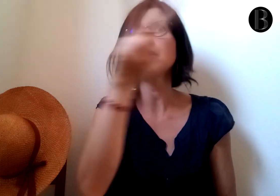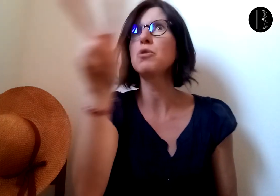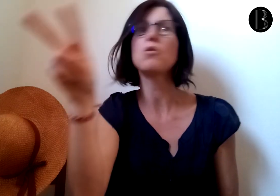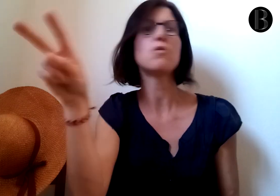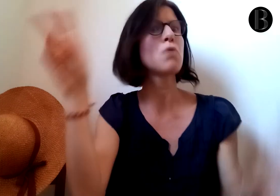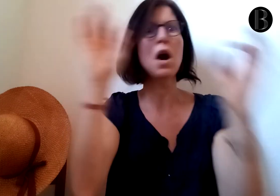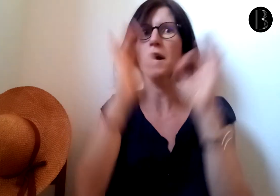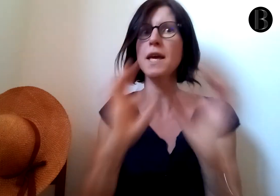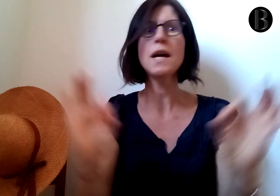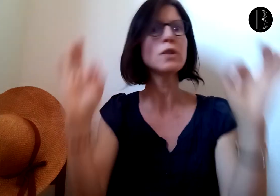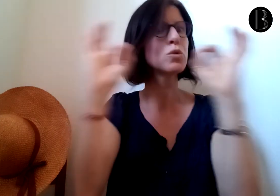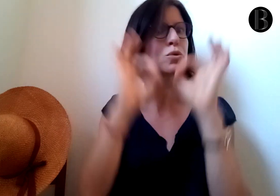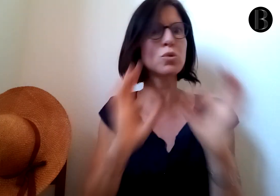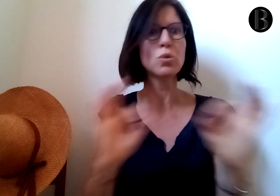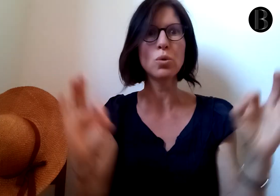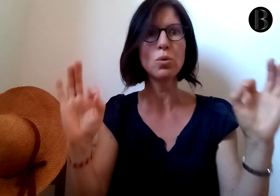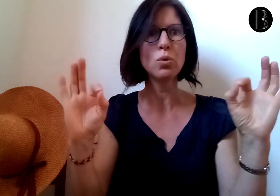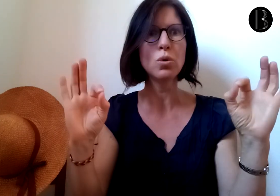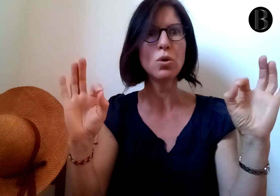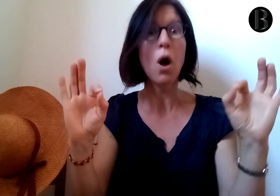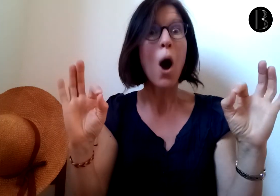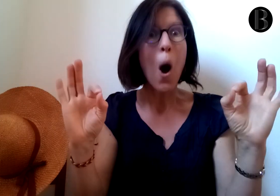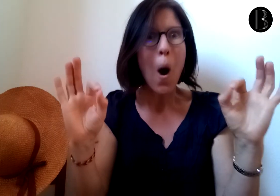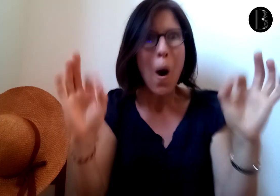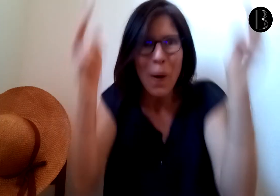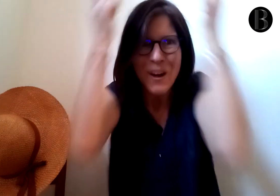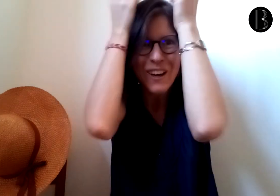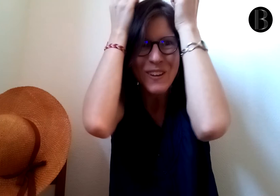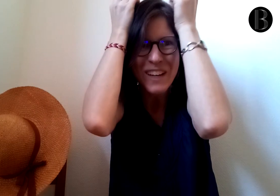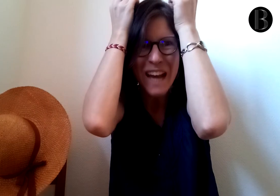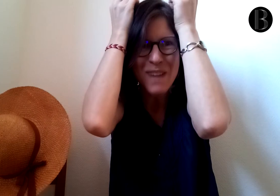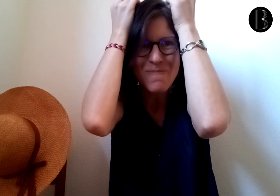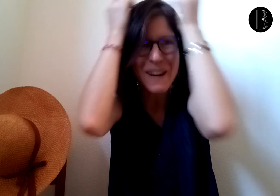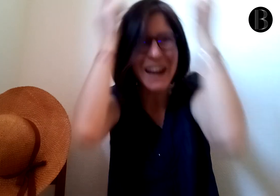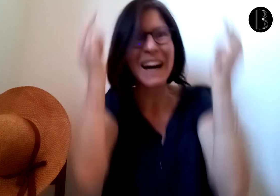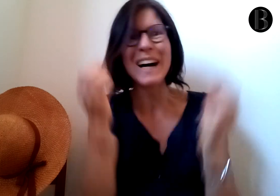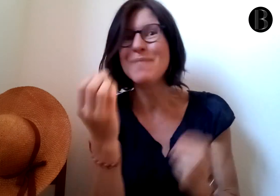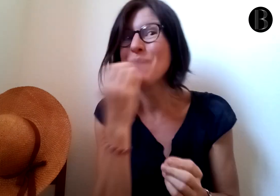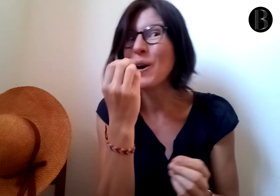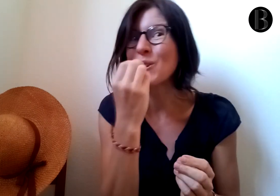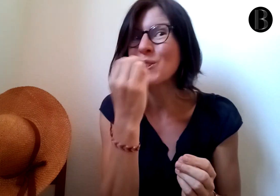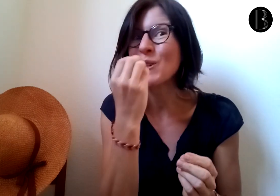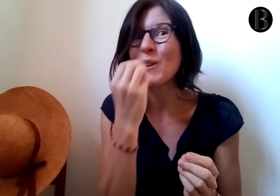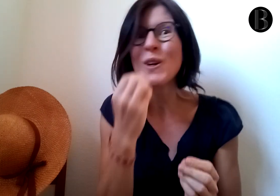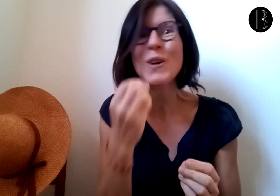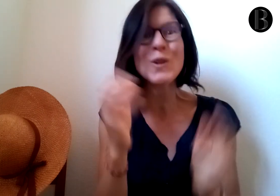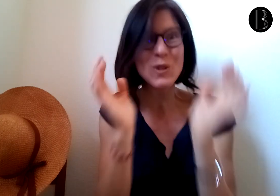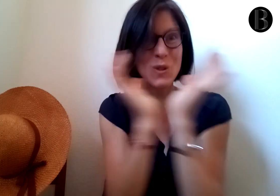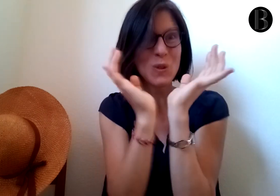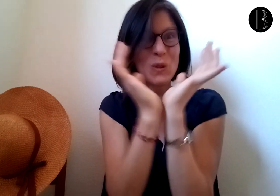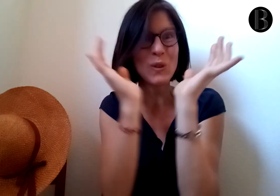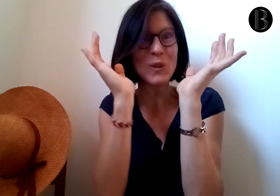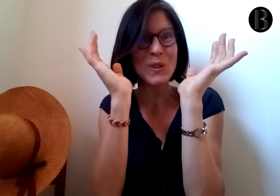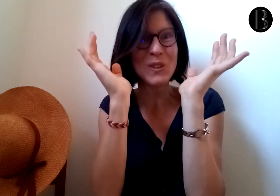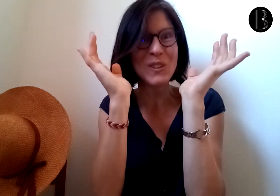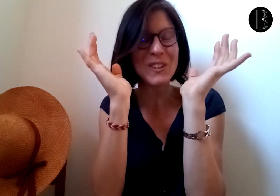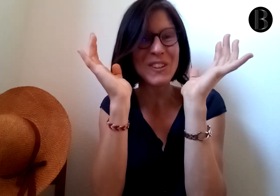ne voit rien du tout. Le lapin mange le chou.